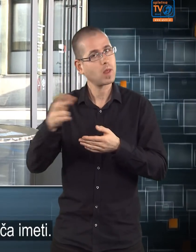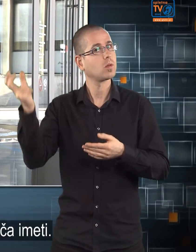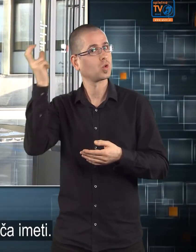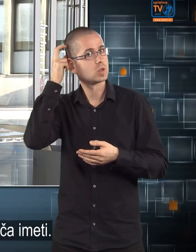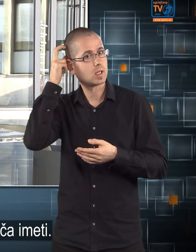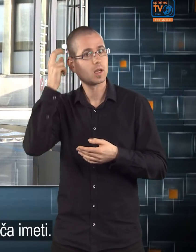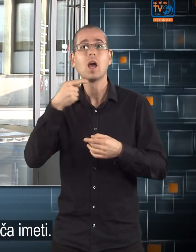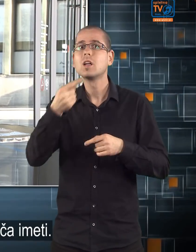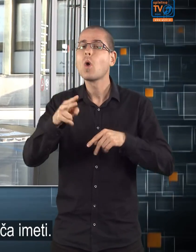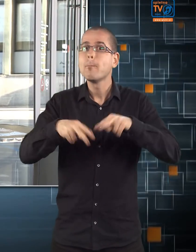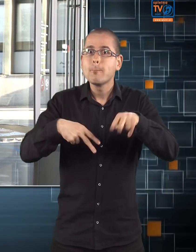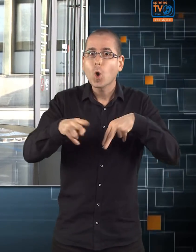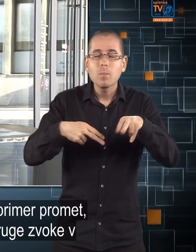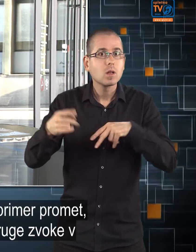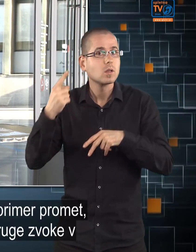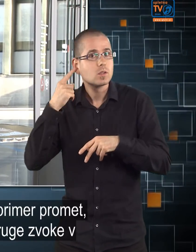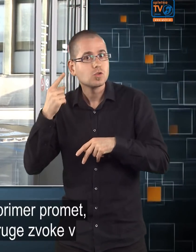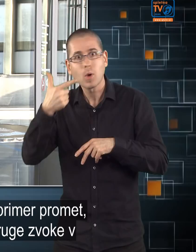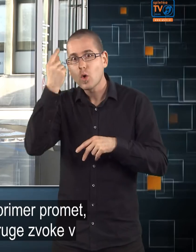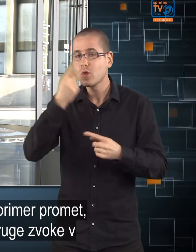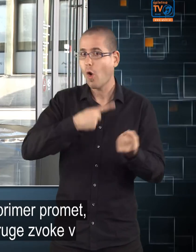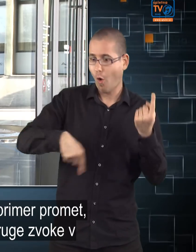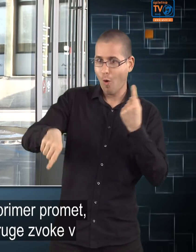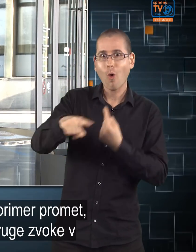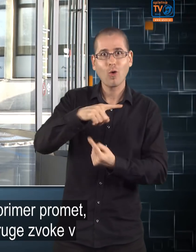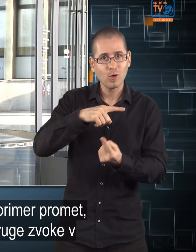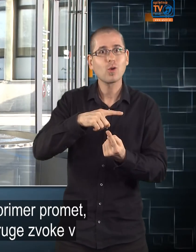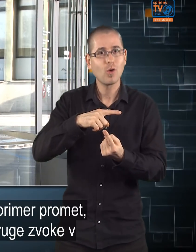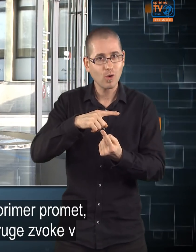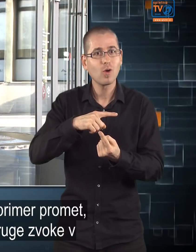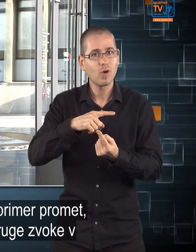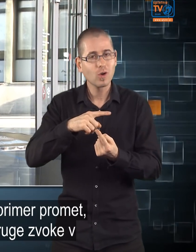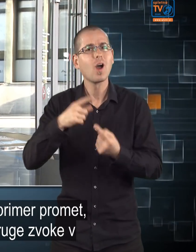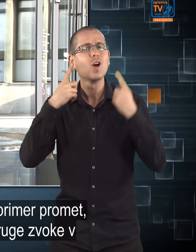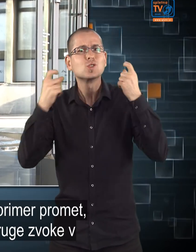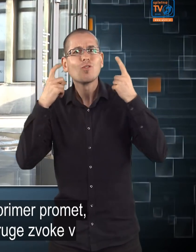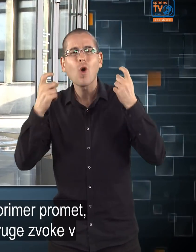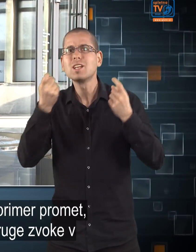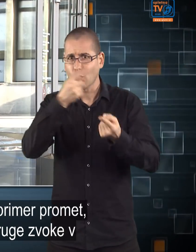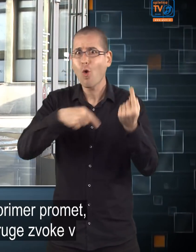med bolje slišim, recimo promet bolje slišim, ljudi okrog sebe,